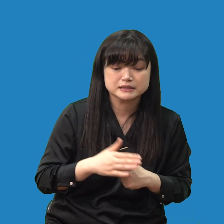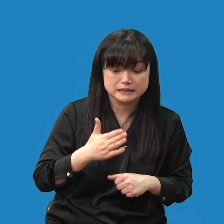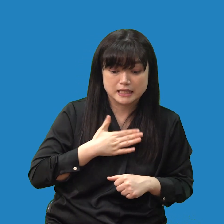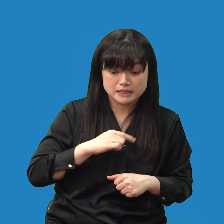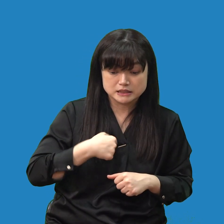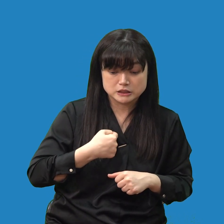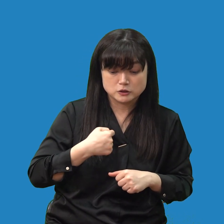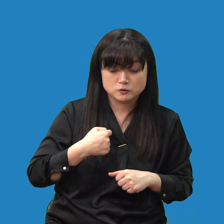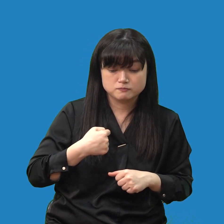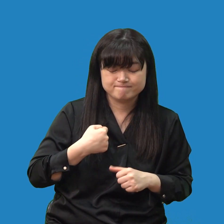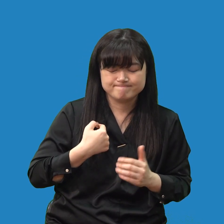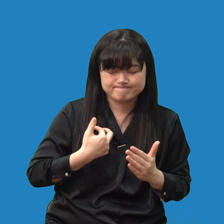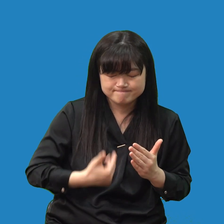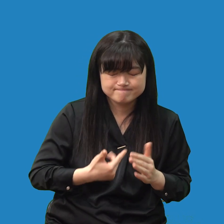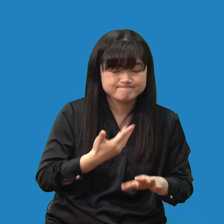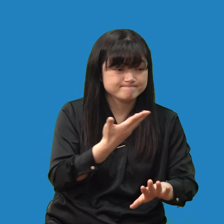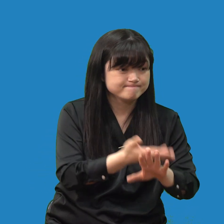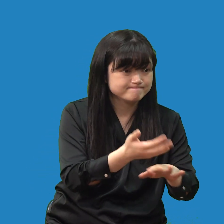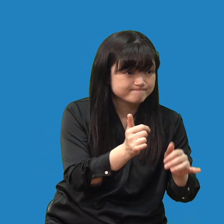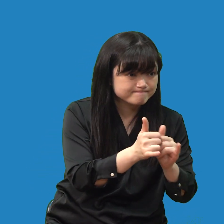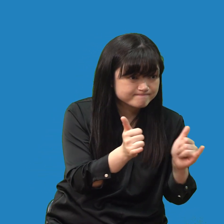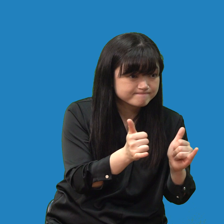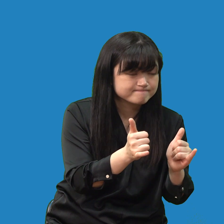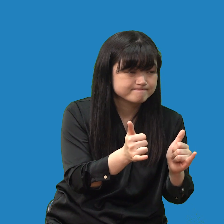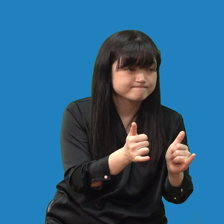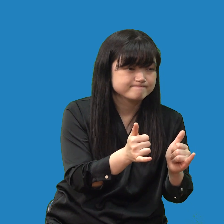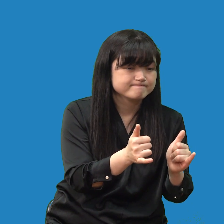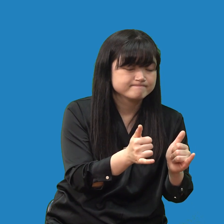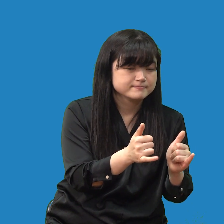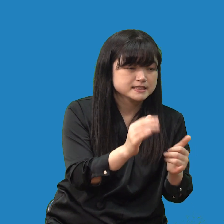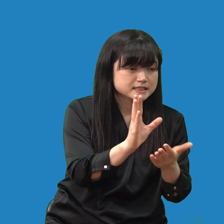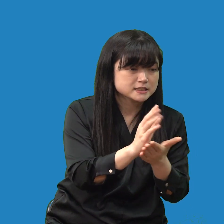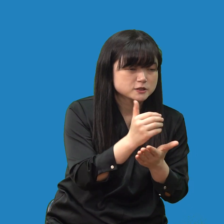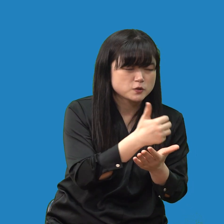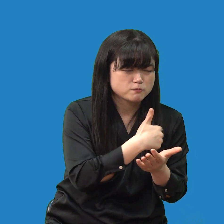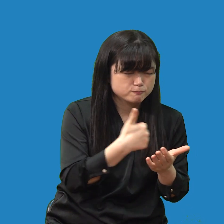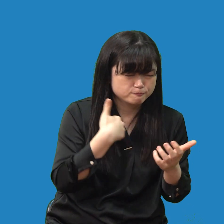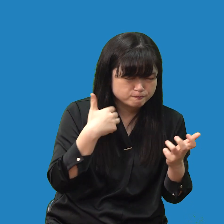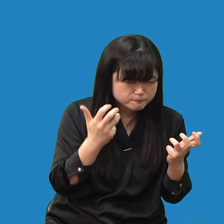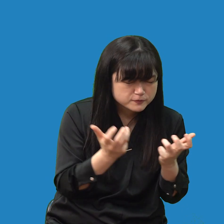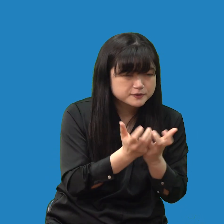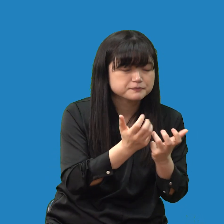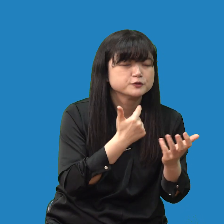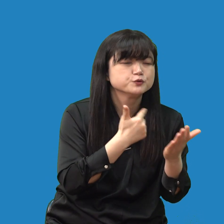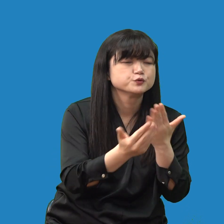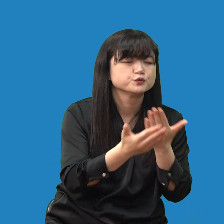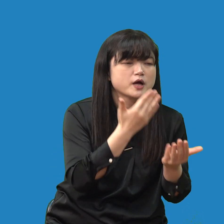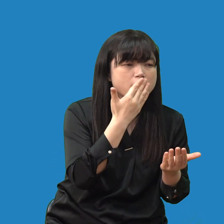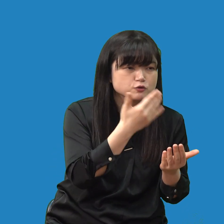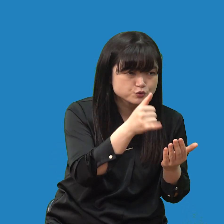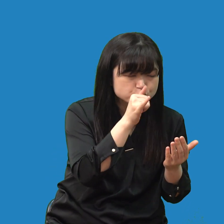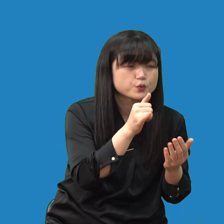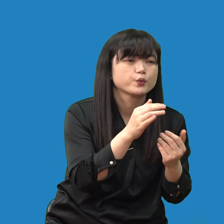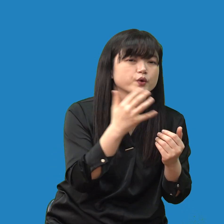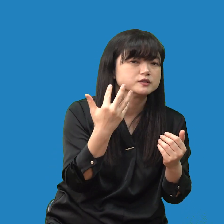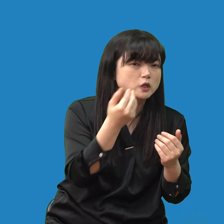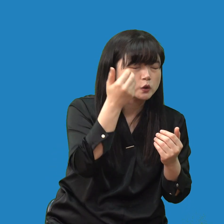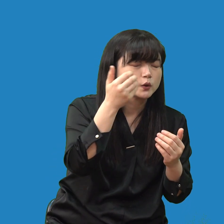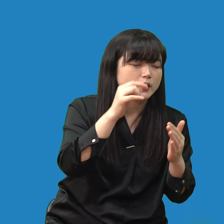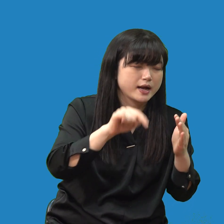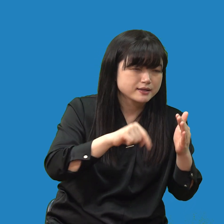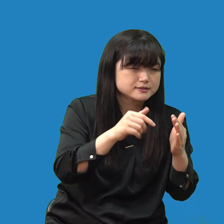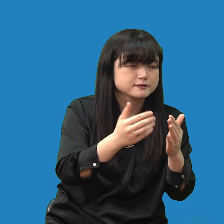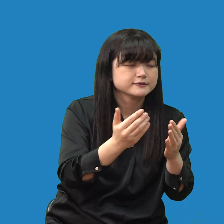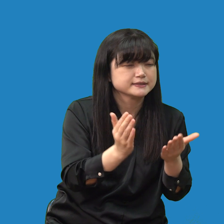나 자신을 비움으로 옆에 있는 형제가 그리스도의 부유함을 누릴 수 있도록 성령의 기쁨 속에서